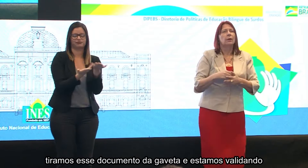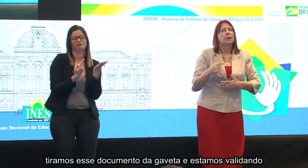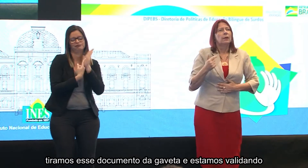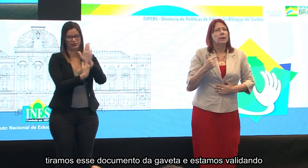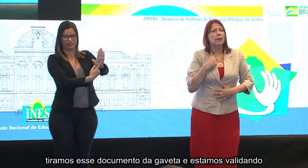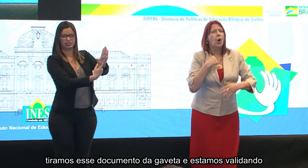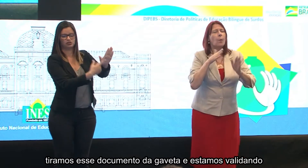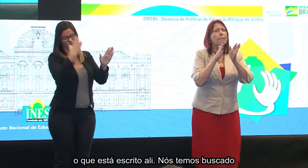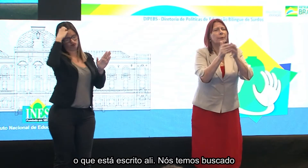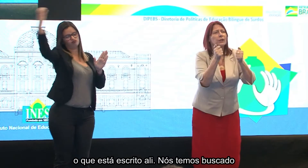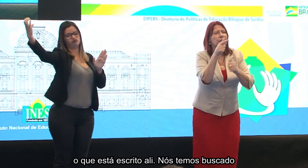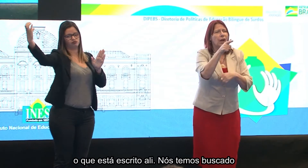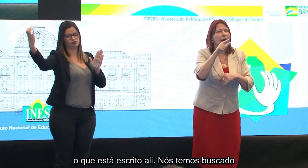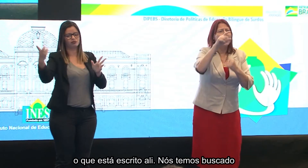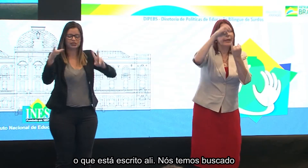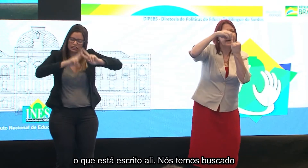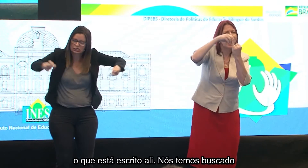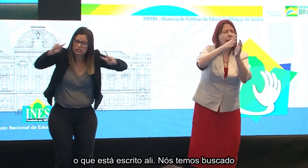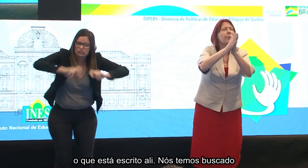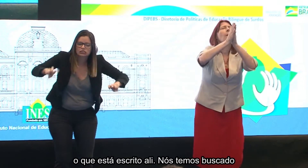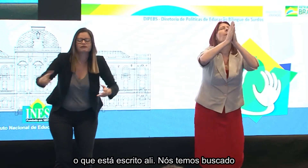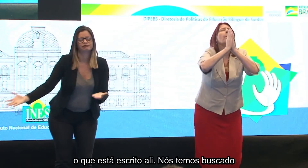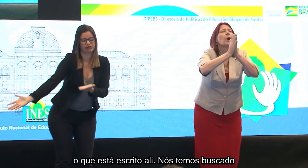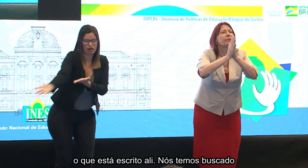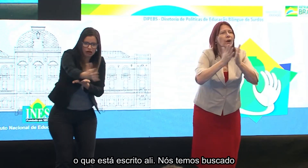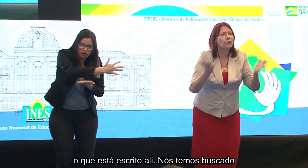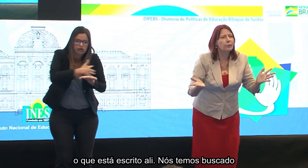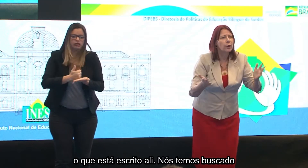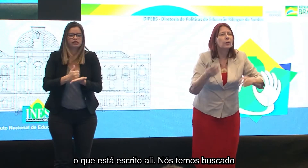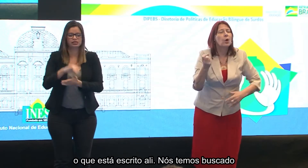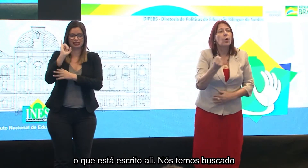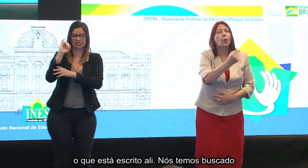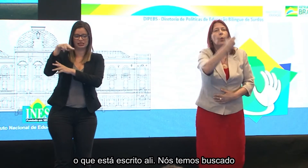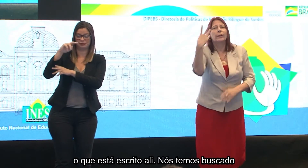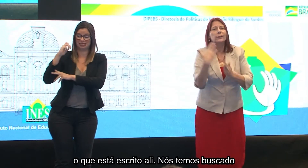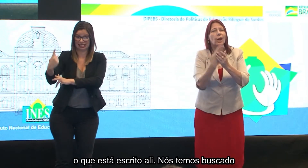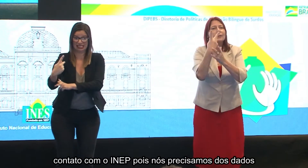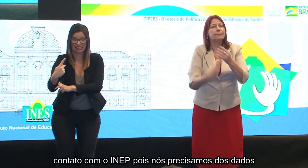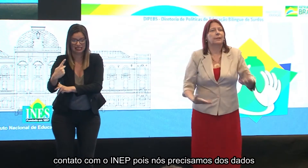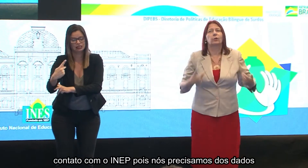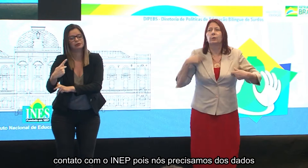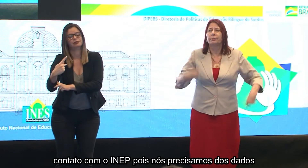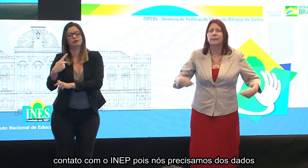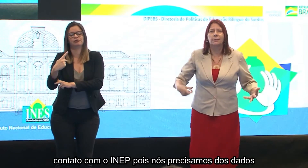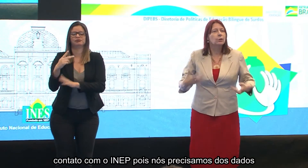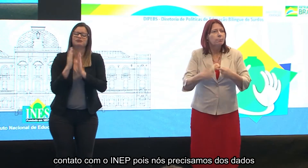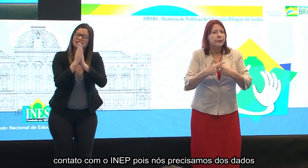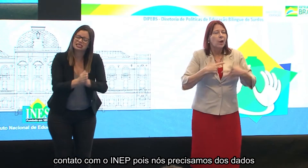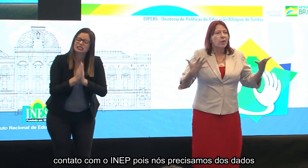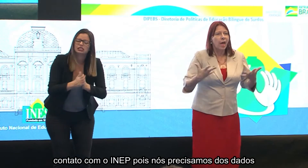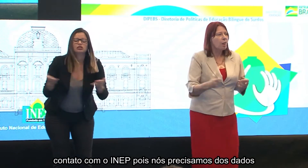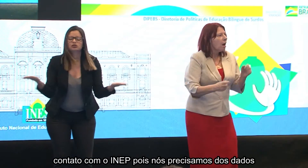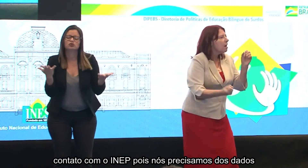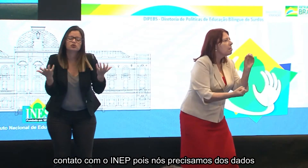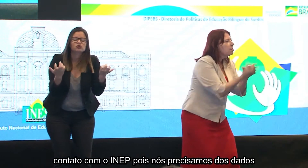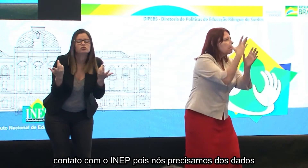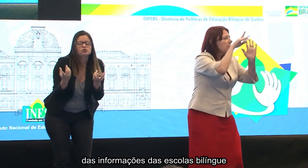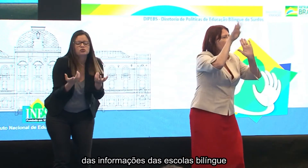estamos validando o que está escrito ali. E nós temos buscado contato com o INEP, pois nós precisamos dos dados,